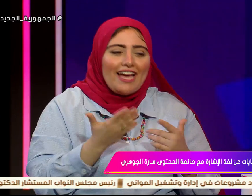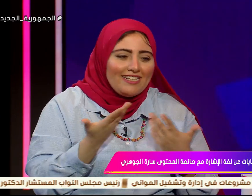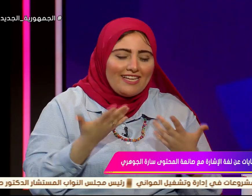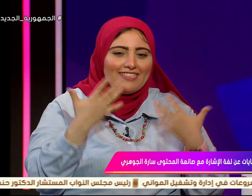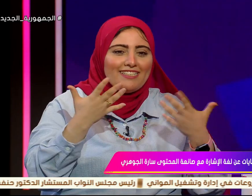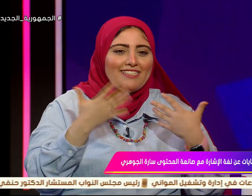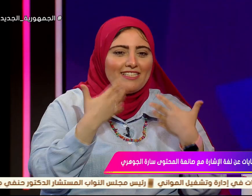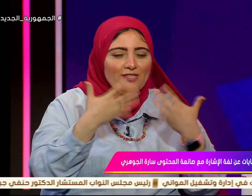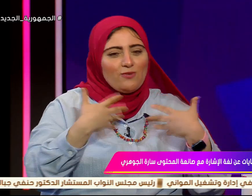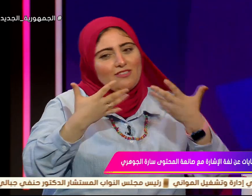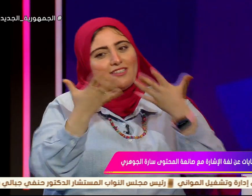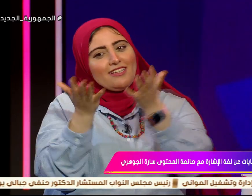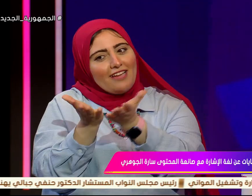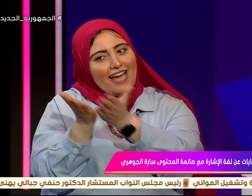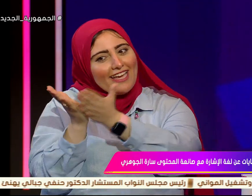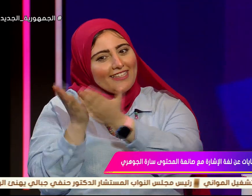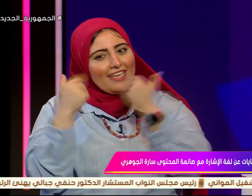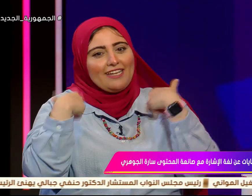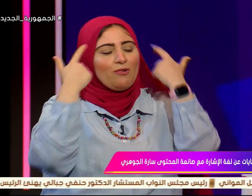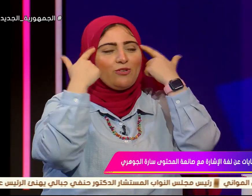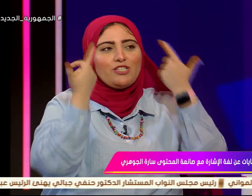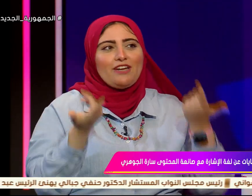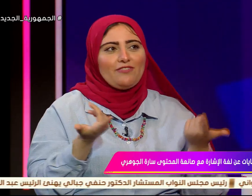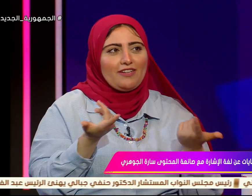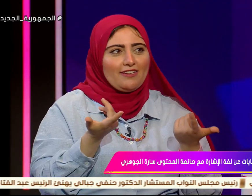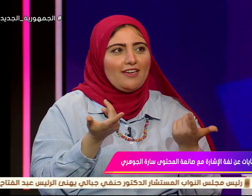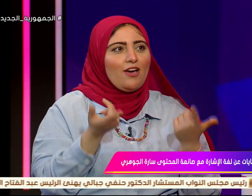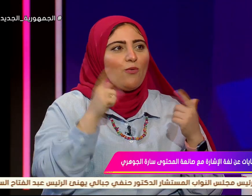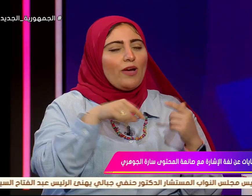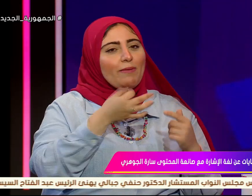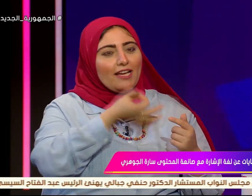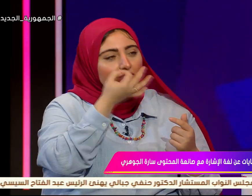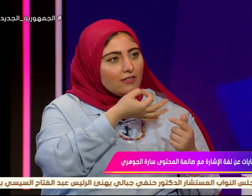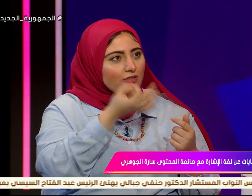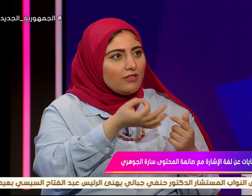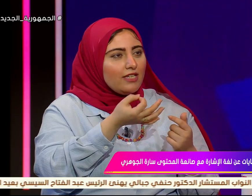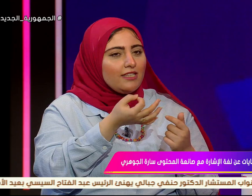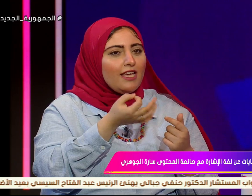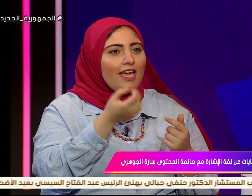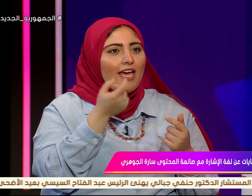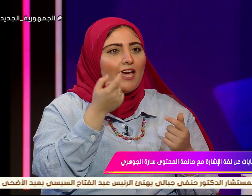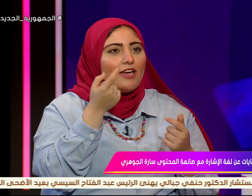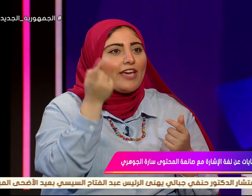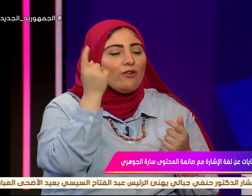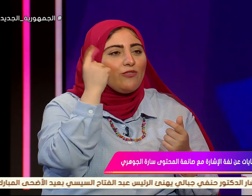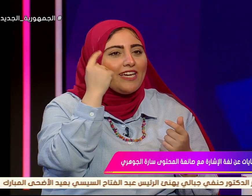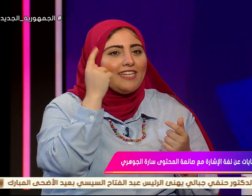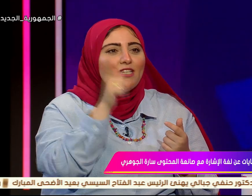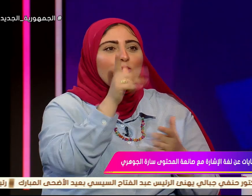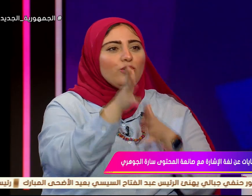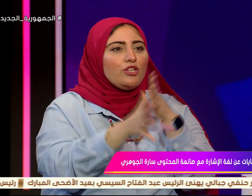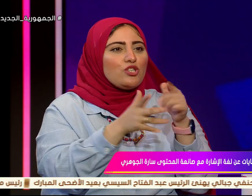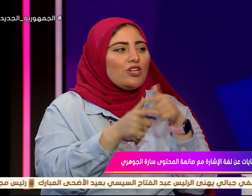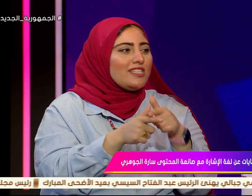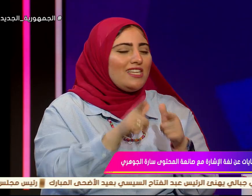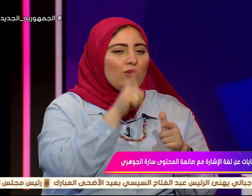ي يعني انت انت وصلت لنا حاجات احنا ما كناش عارفينها وكمان حتى الناطقين كانوا فاكرين ان لغه الاشاره دي